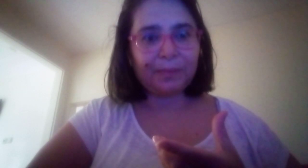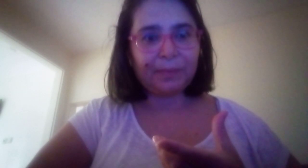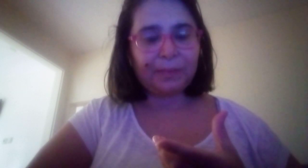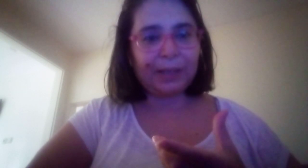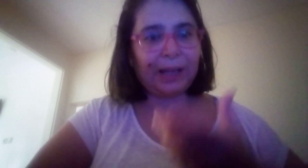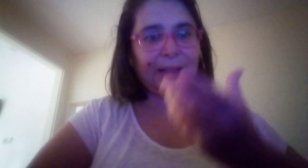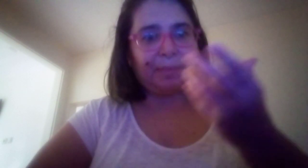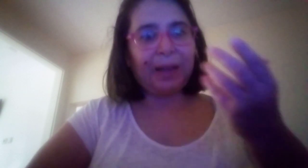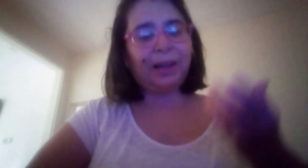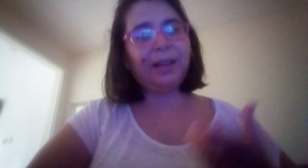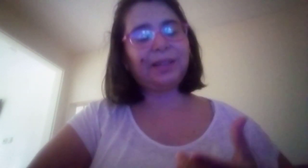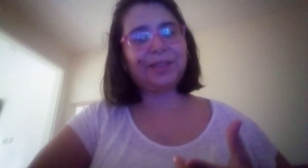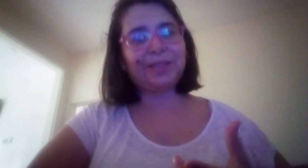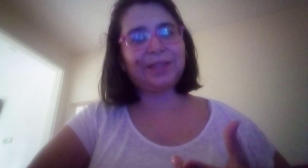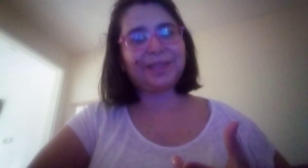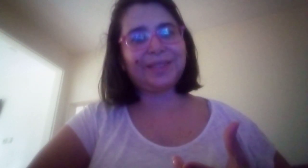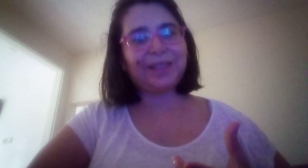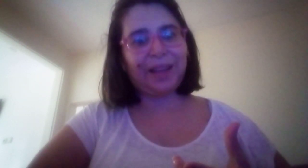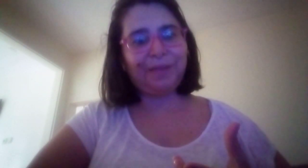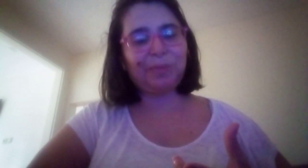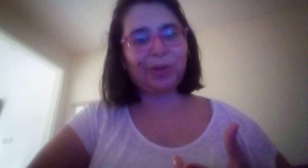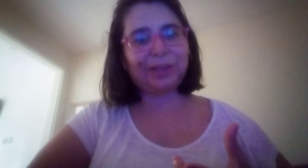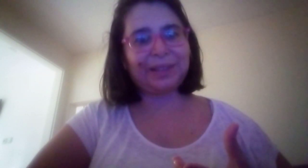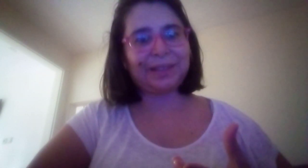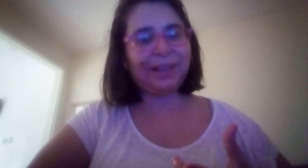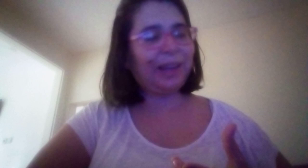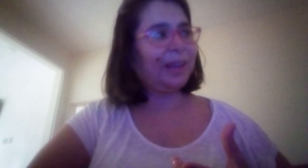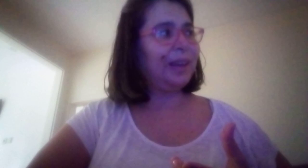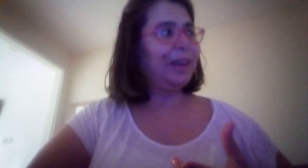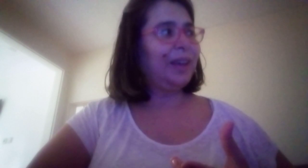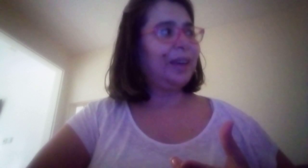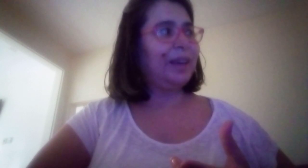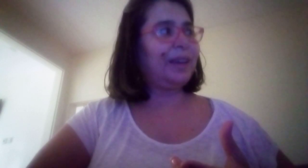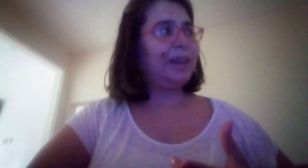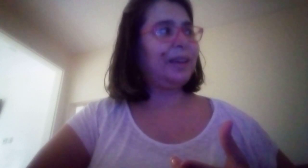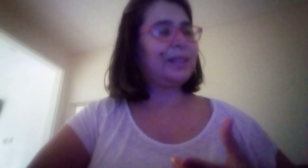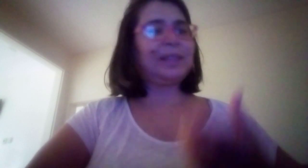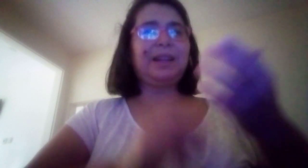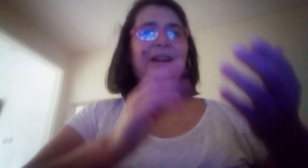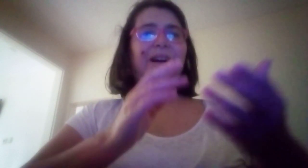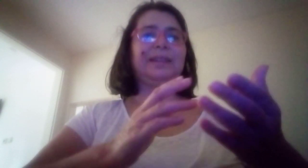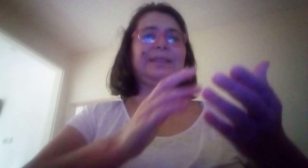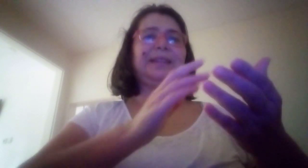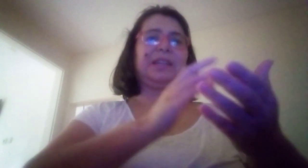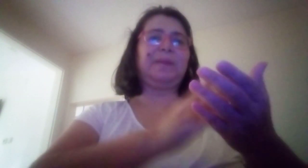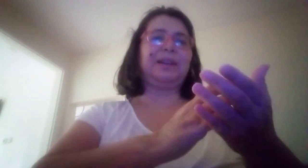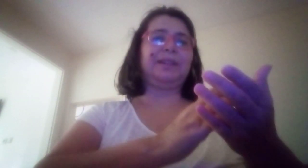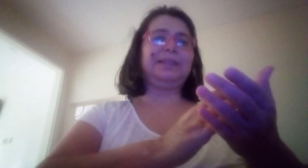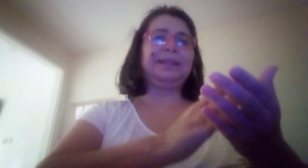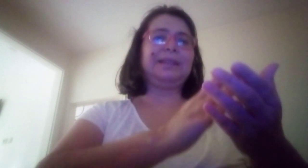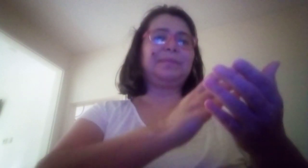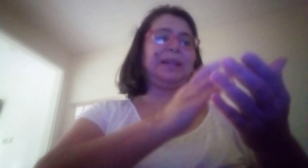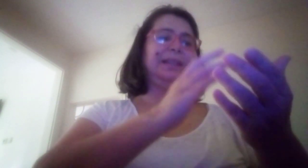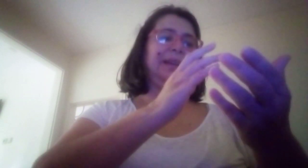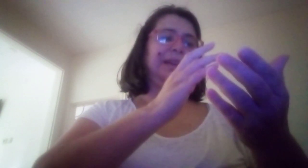yanıltmıyorsa Hayat Ağacı dizisinde swim dizisinde Eee sarella aldı ekmek aldı Ben de